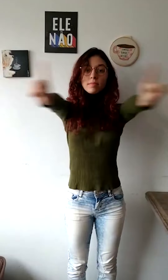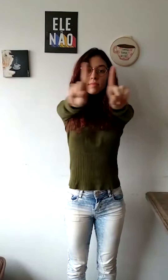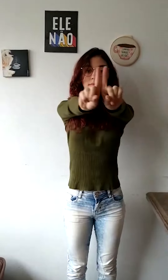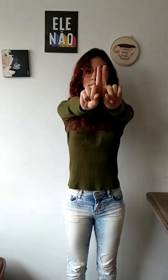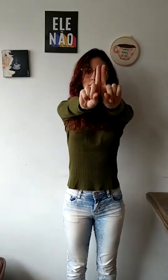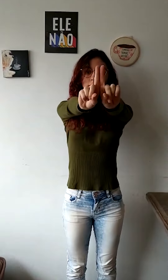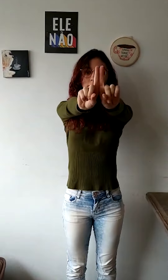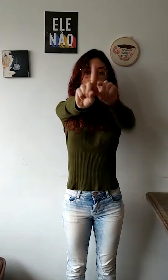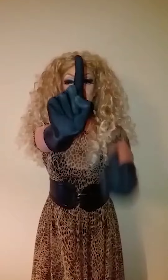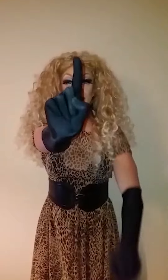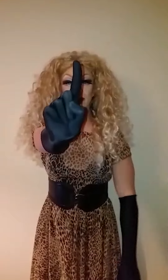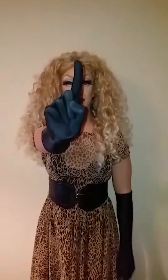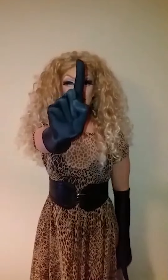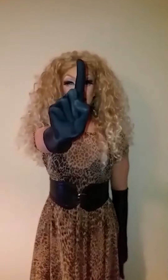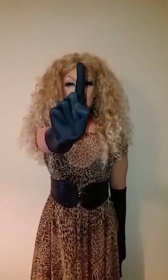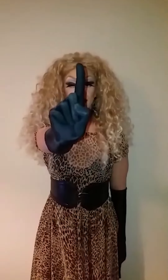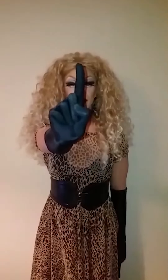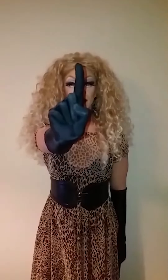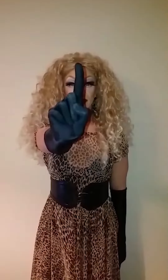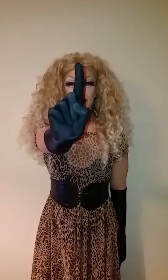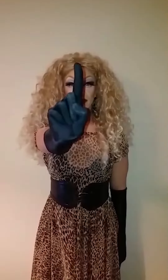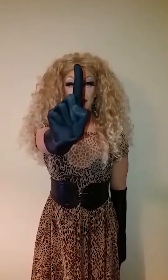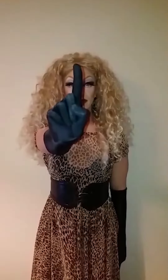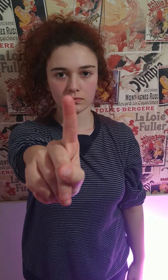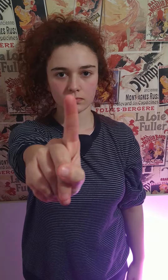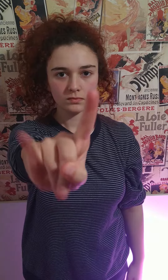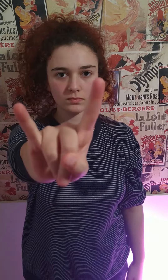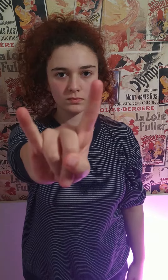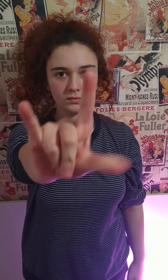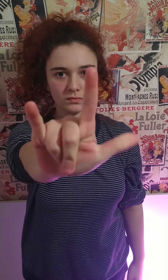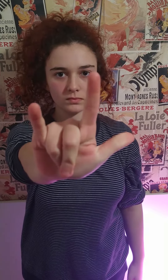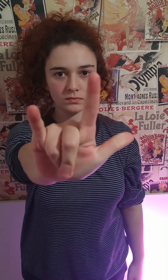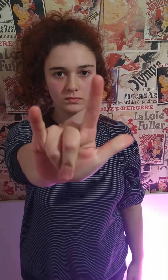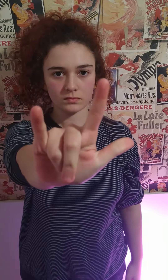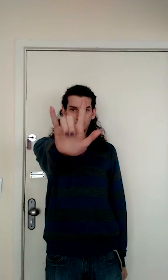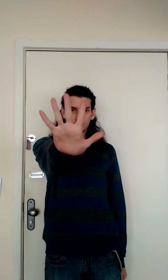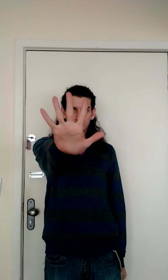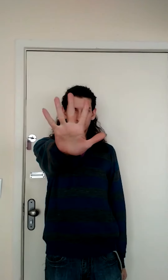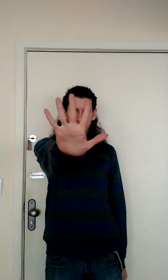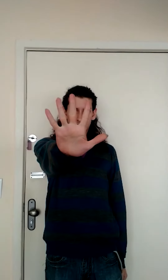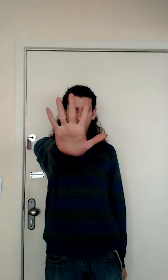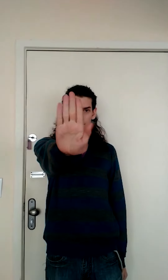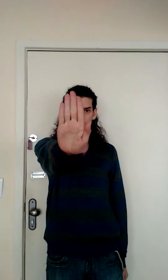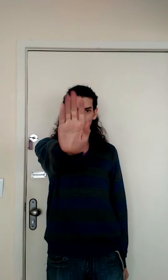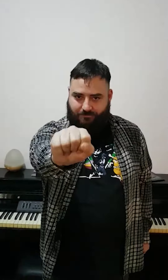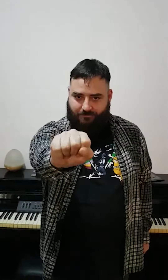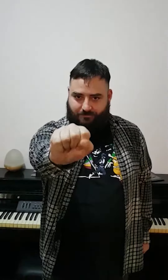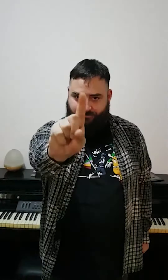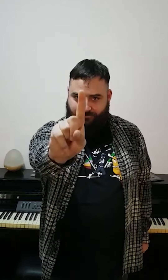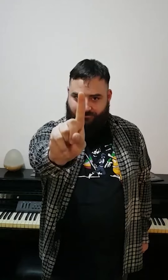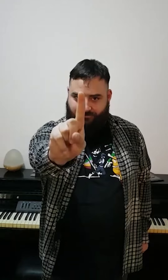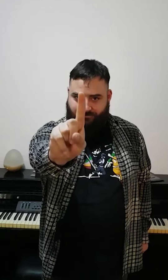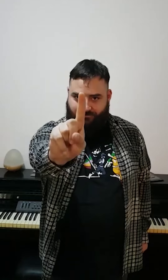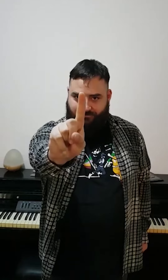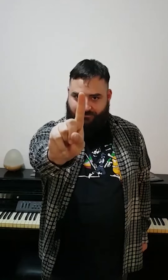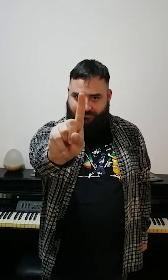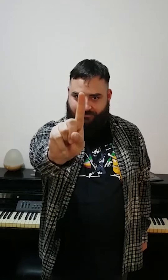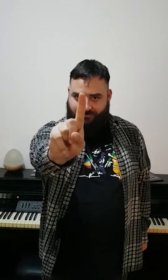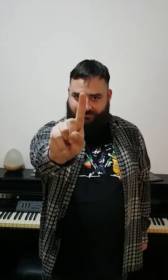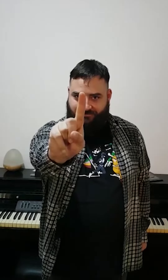só, um só. Um, dois, três, somos muitos quando juntos. Somos um só,